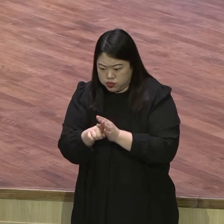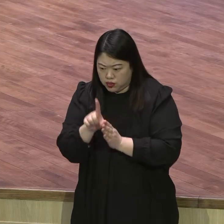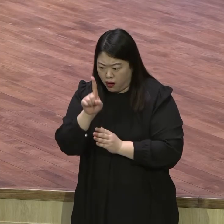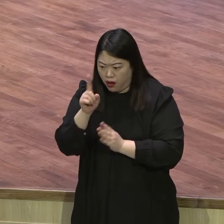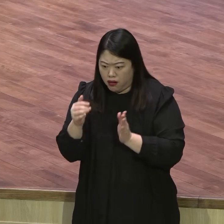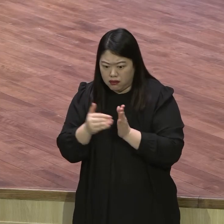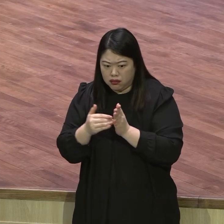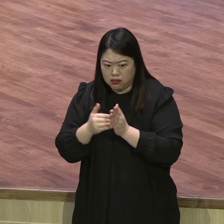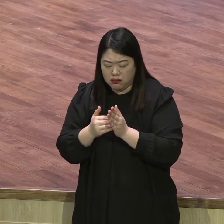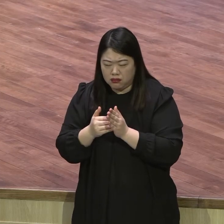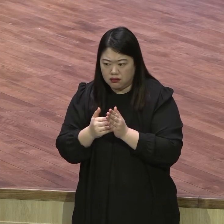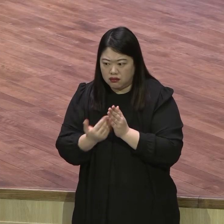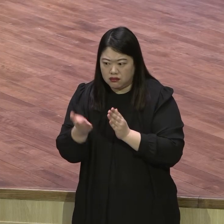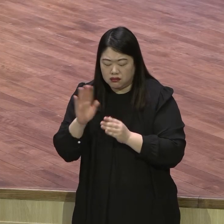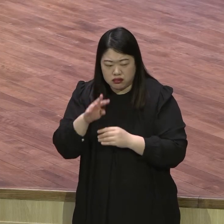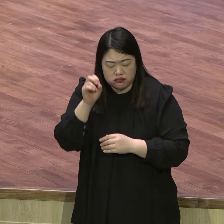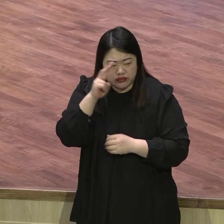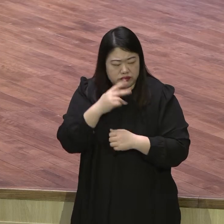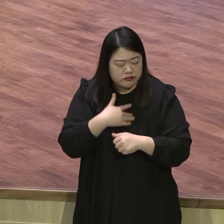없는데 주님 때문에 한 건데